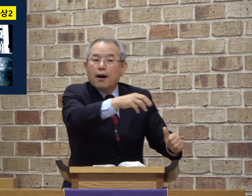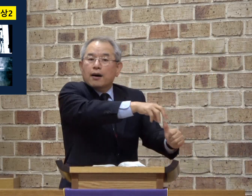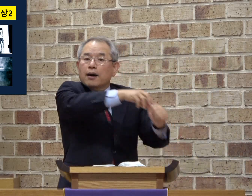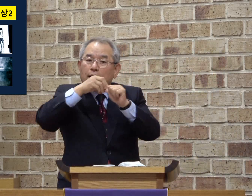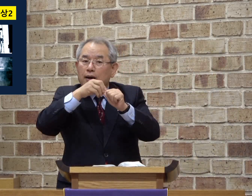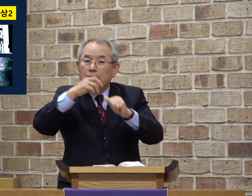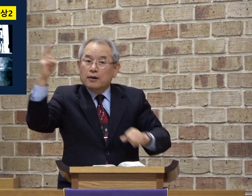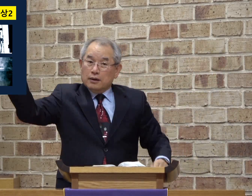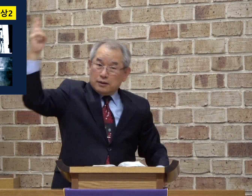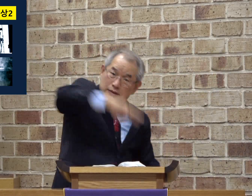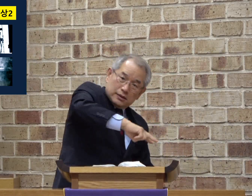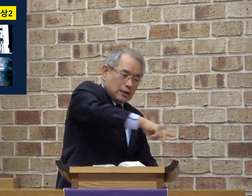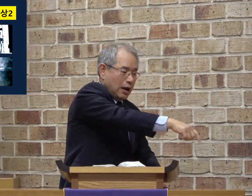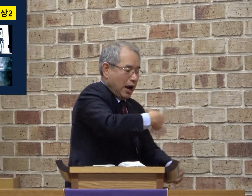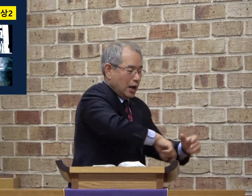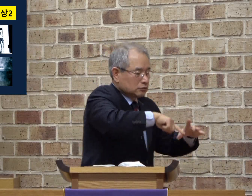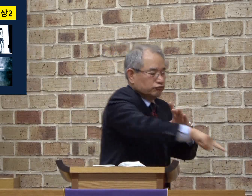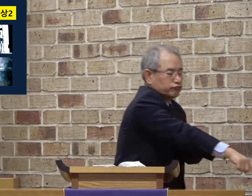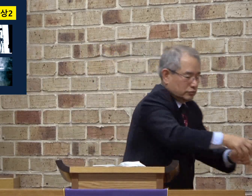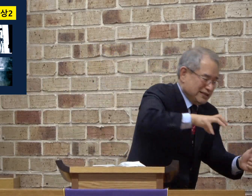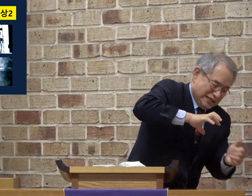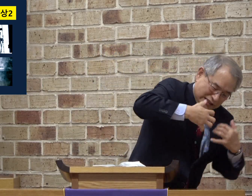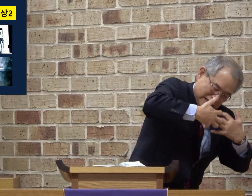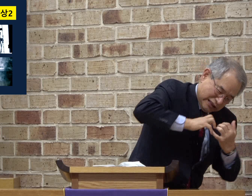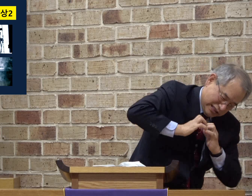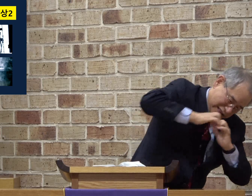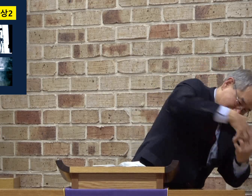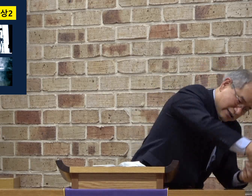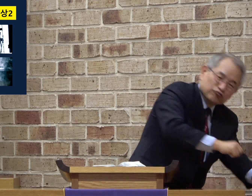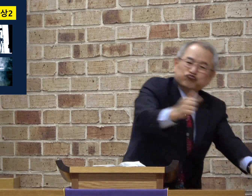지릅니다. 데디라고 부릅니다. 아빠라고 부르죠.